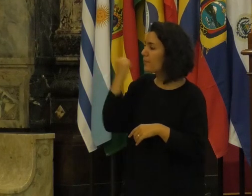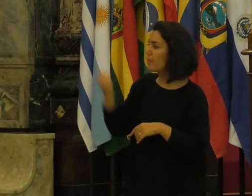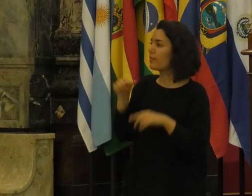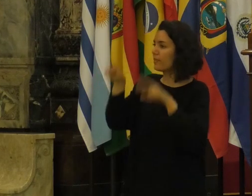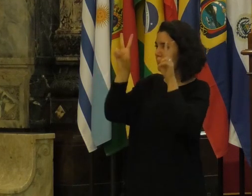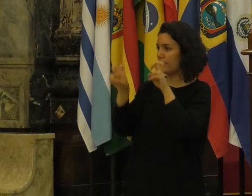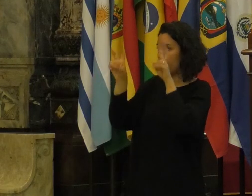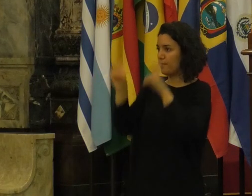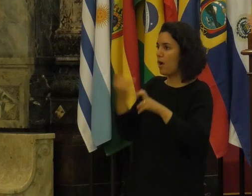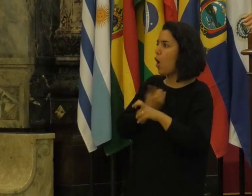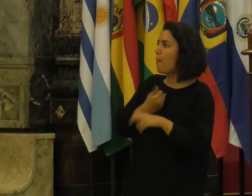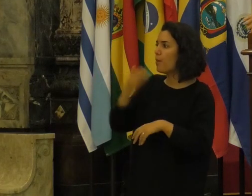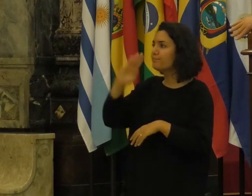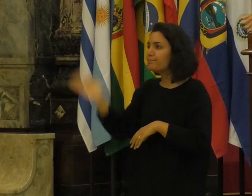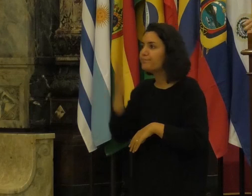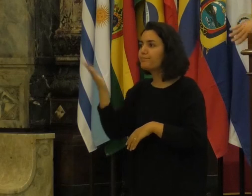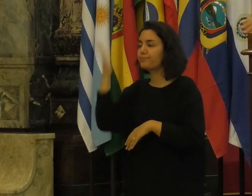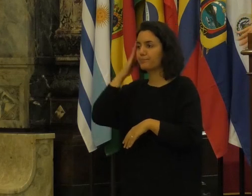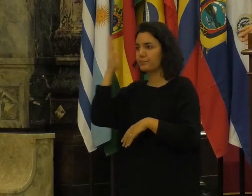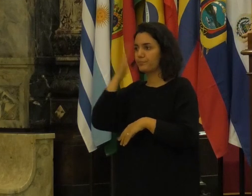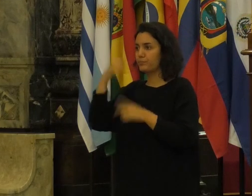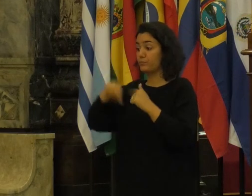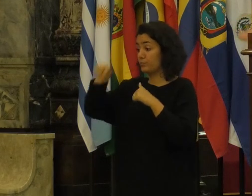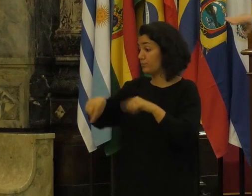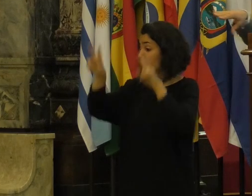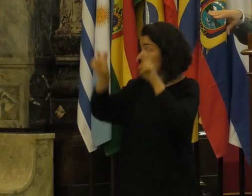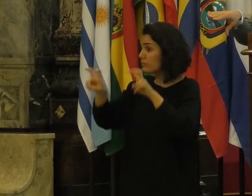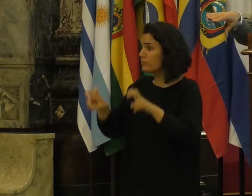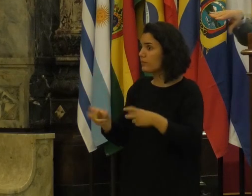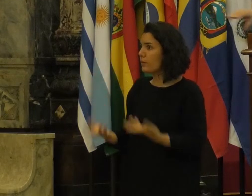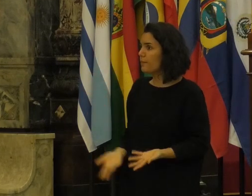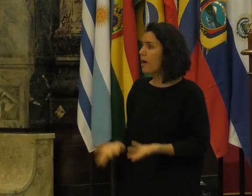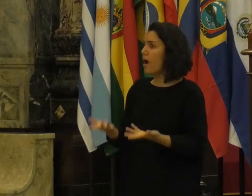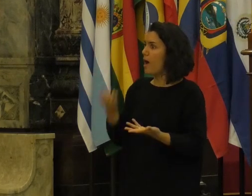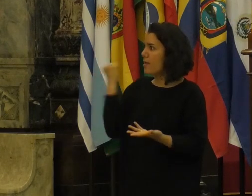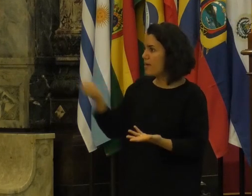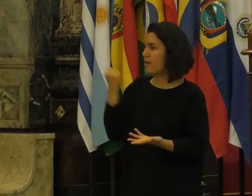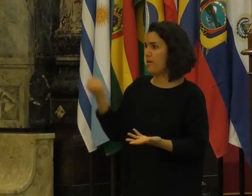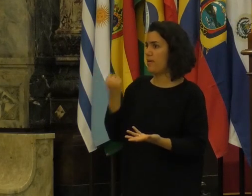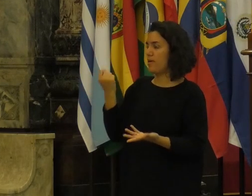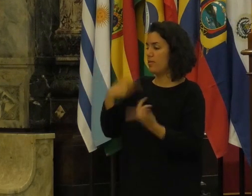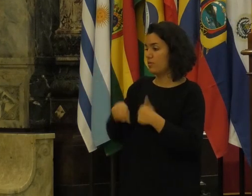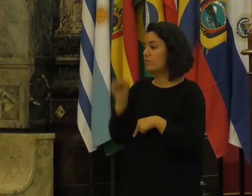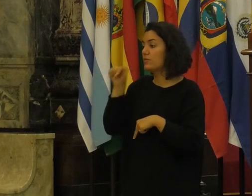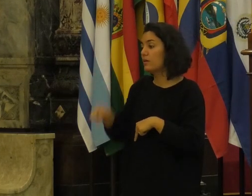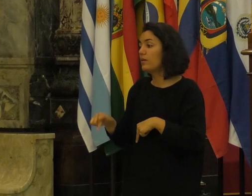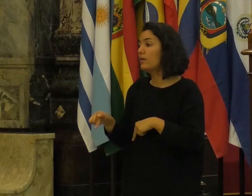la producción de conocimiento. Viene siendo, o ha venido siendo hasta ahora, un tema que viene lateralmente. De ahí la